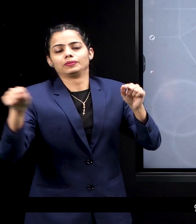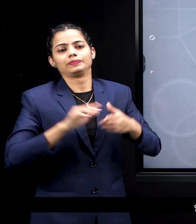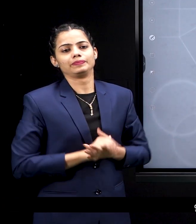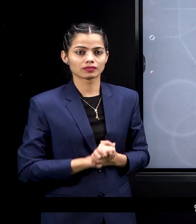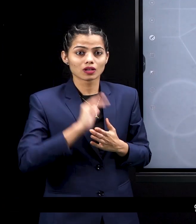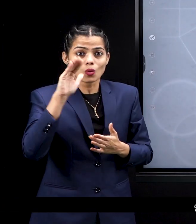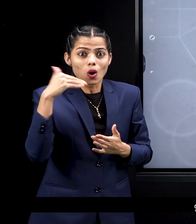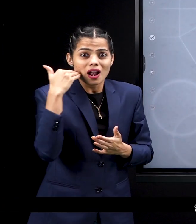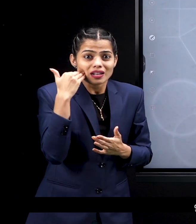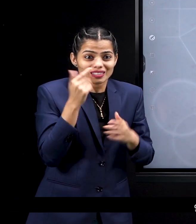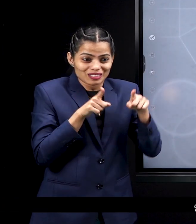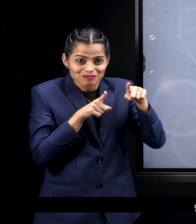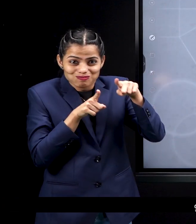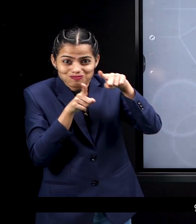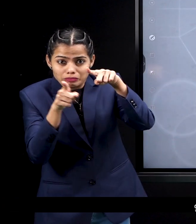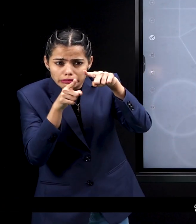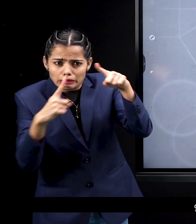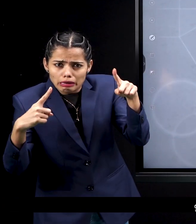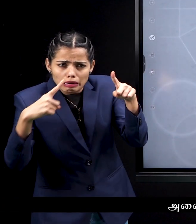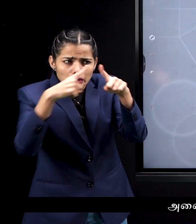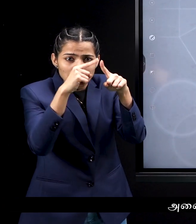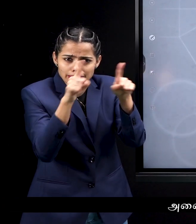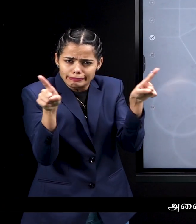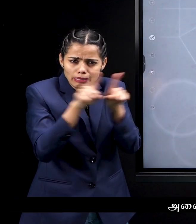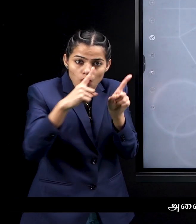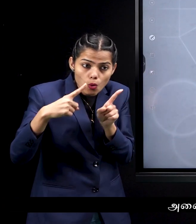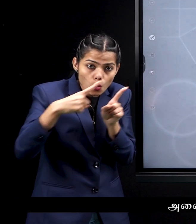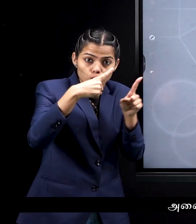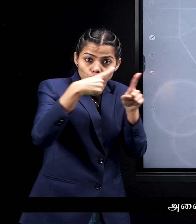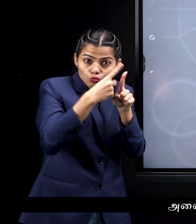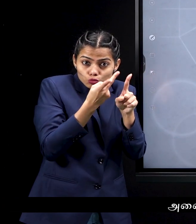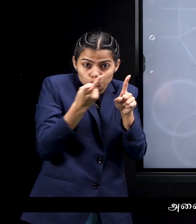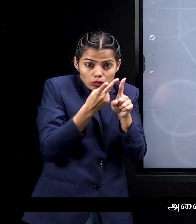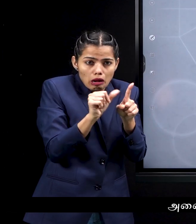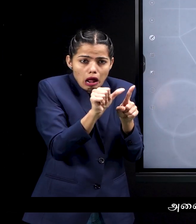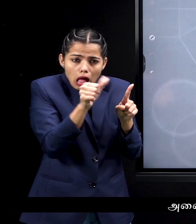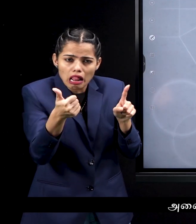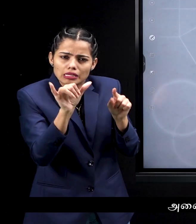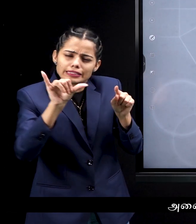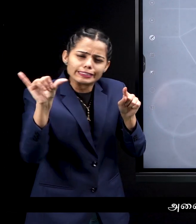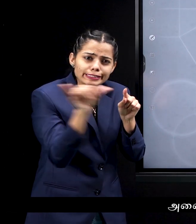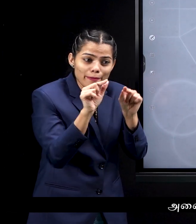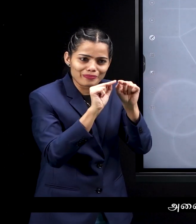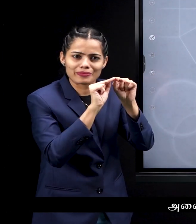இரண்டு கதிர்கள் ஒரே சமதளத்தில் ஒன்றையொன்று வெட்டும்போது அவை ஒரு கோணத்தை உருவாக்குகின்றன.